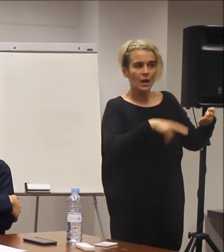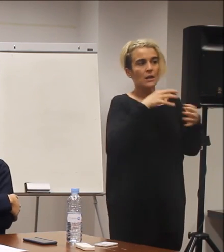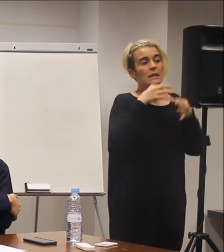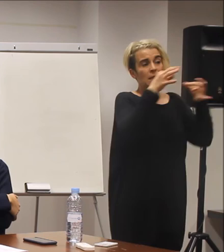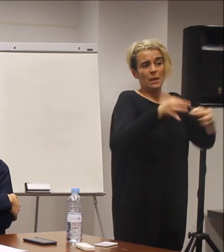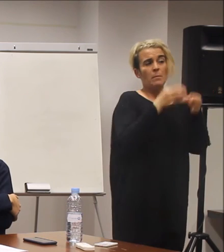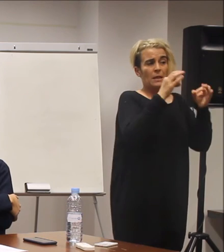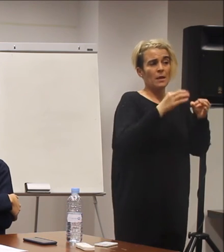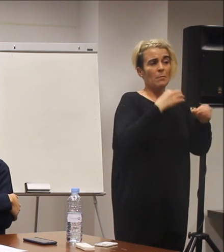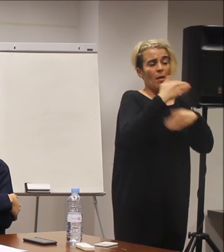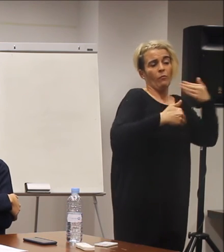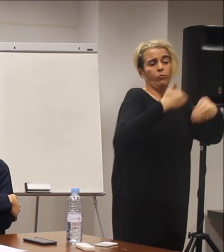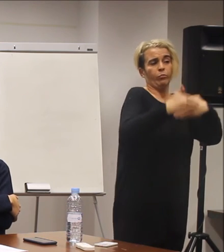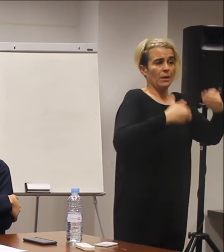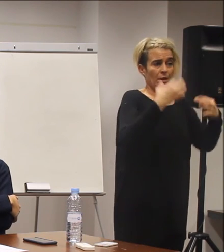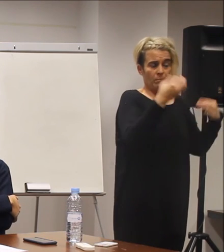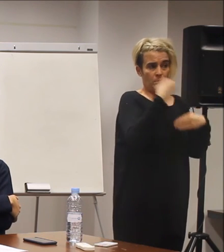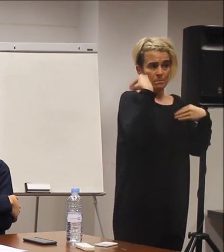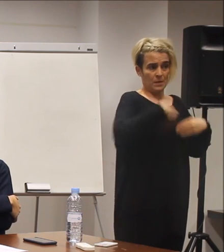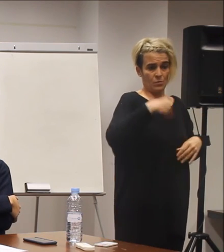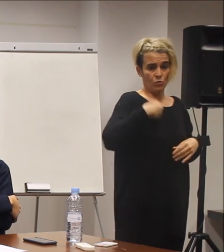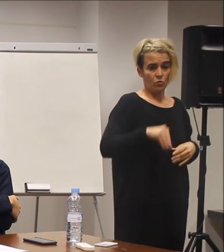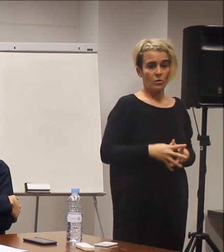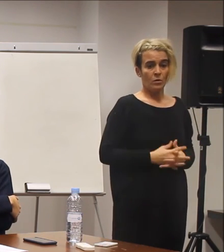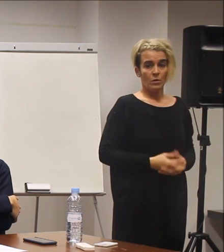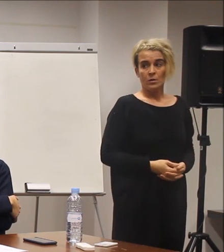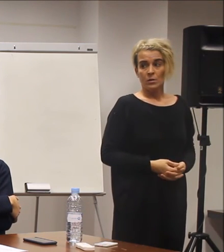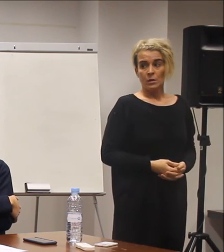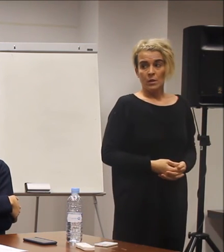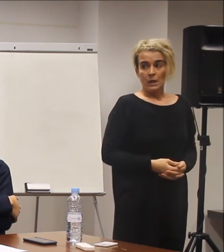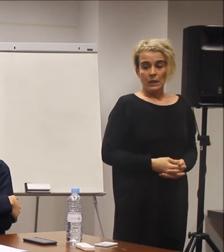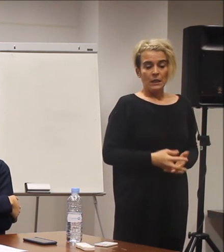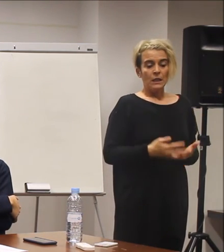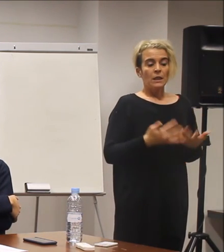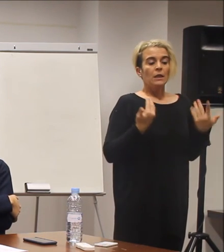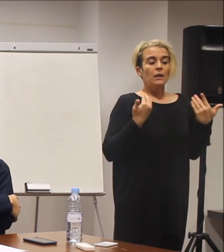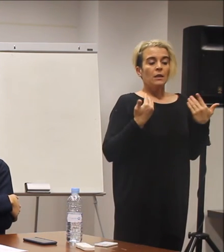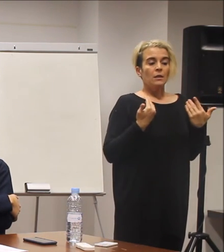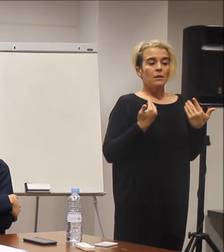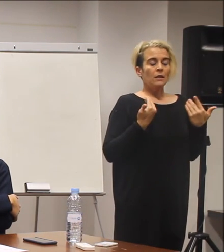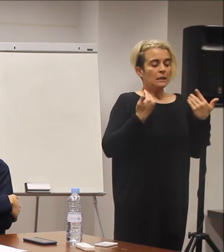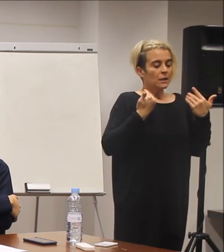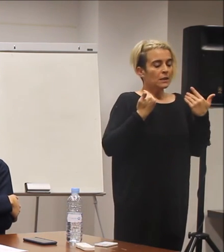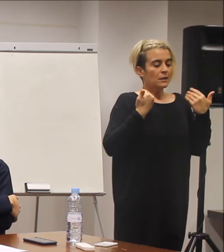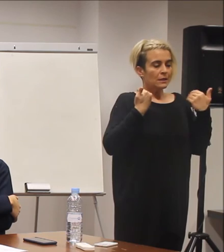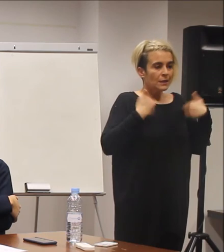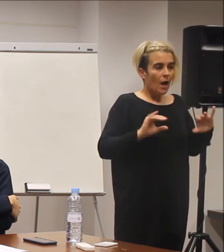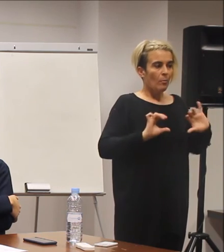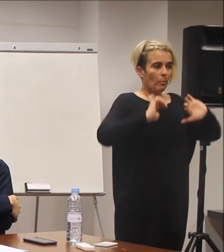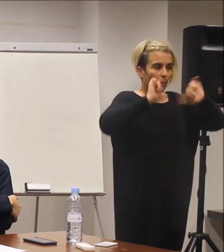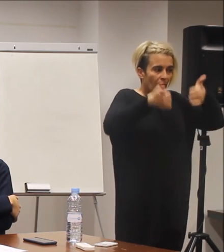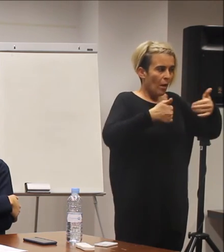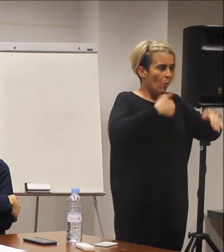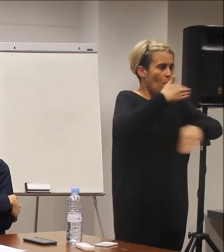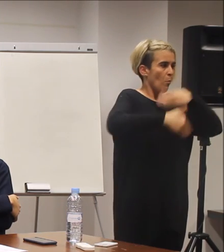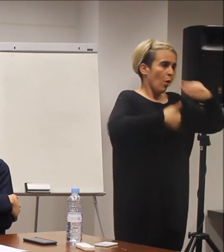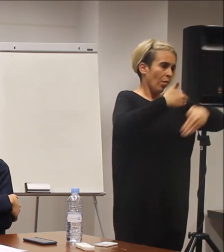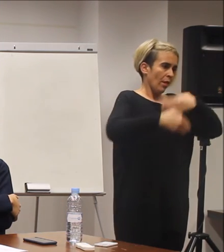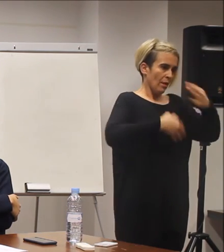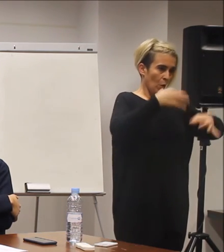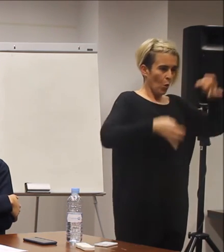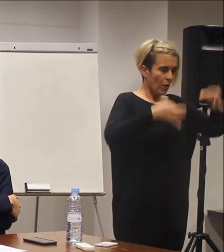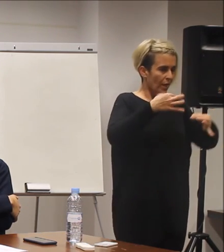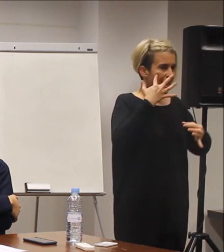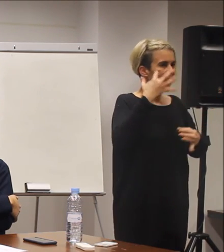la misma. Y entonces nos metemos en el procedimiento judicial. Vale.